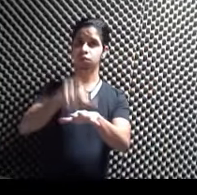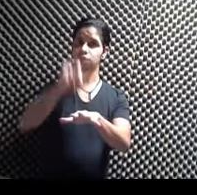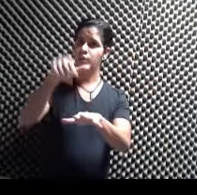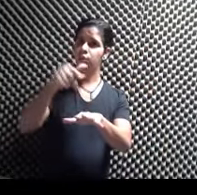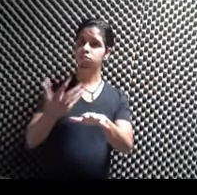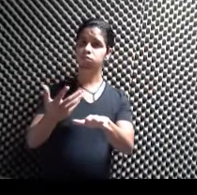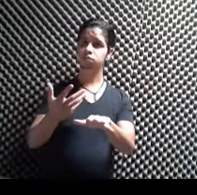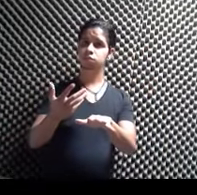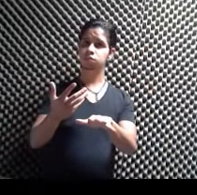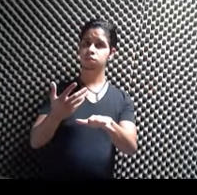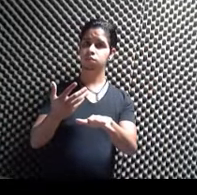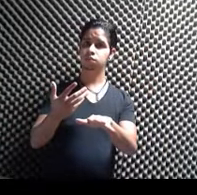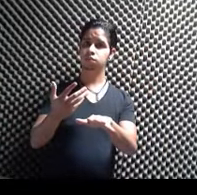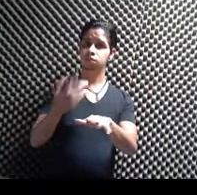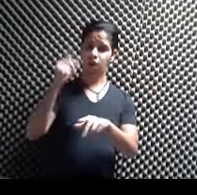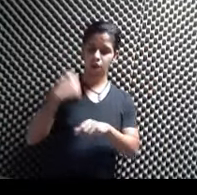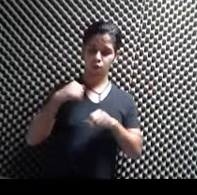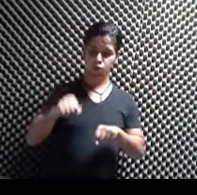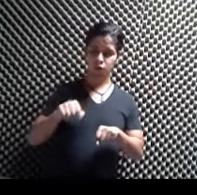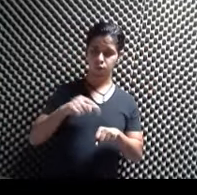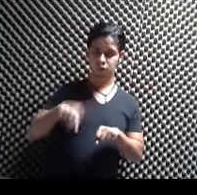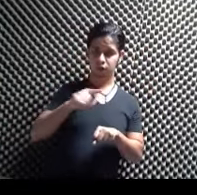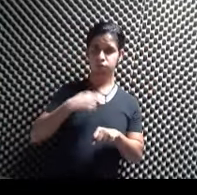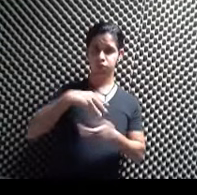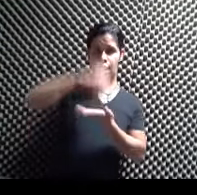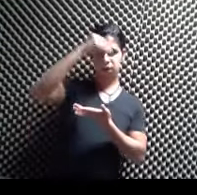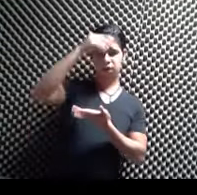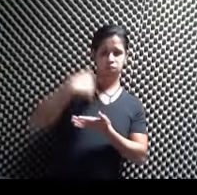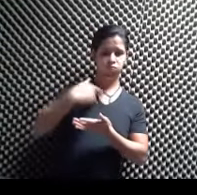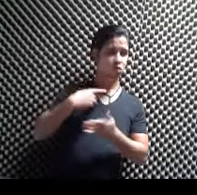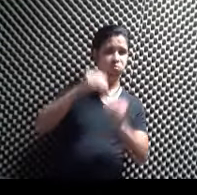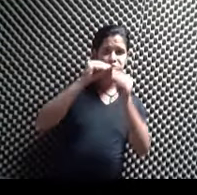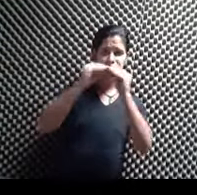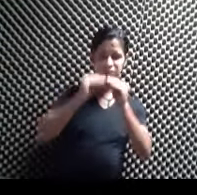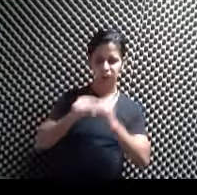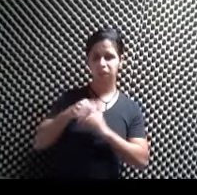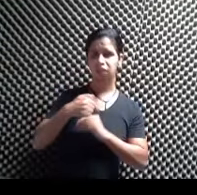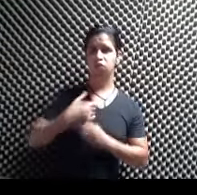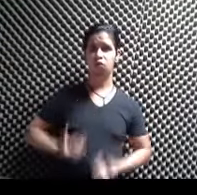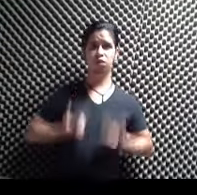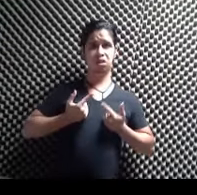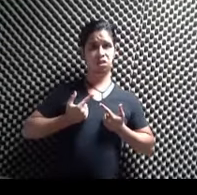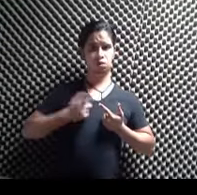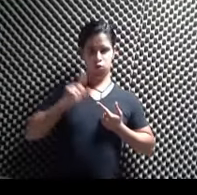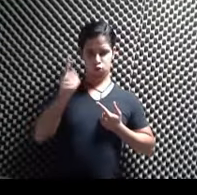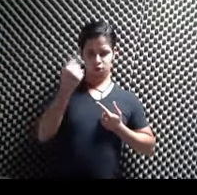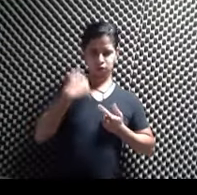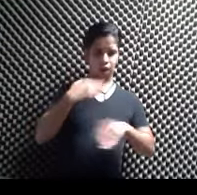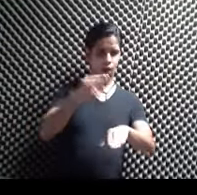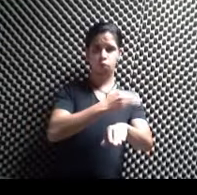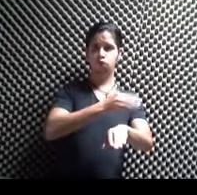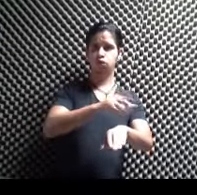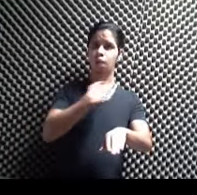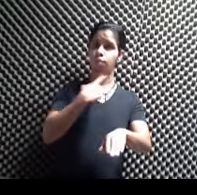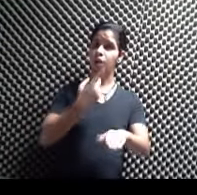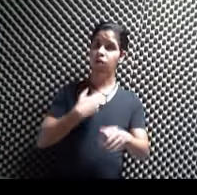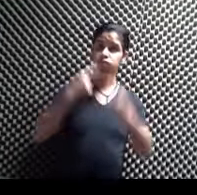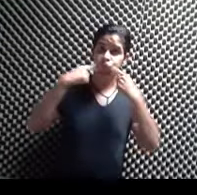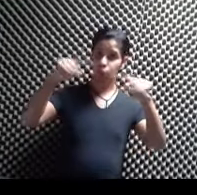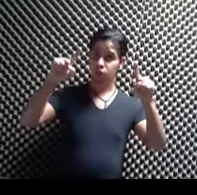para aprender un poco de los detalles de su vida, de cómo se crió, de cómo se surgieron varias de sus composiciones más famosas, que fueron muy